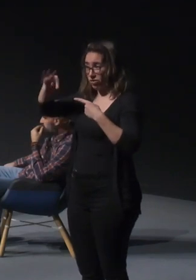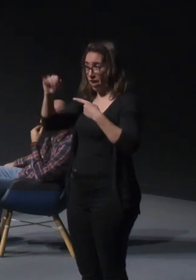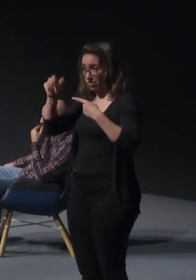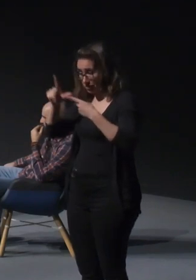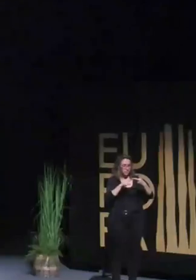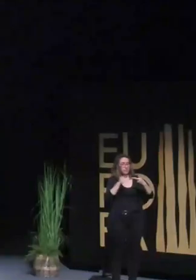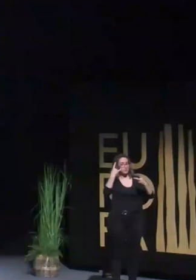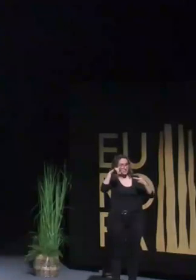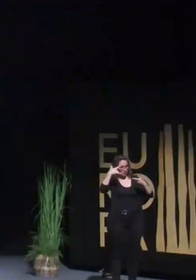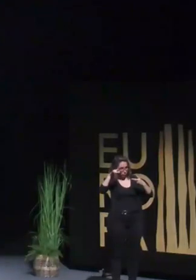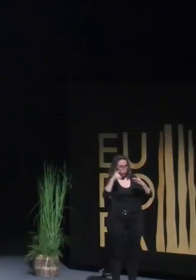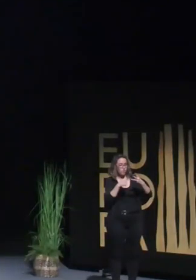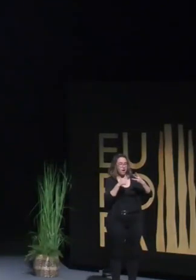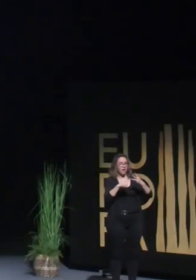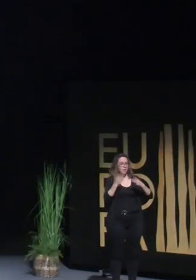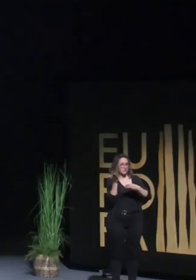Berobat, beraientzat, mesedez.